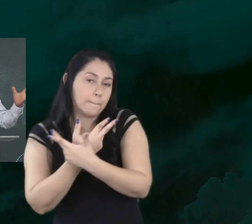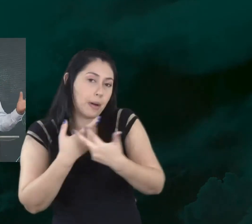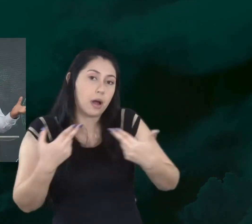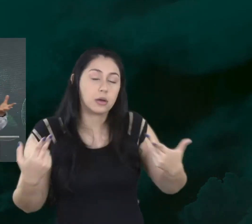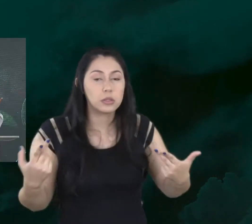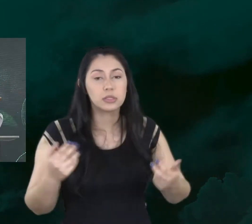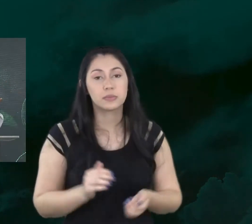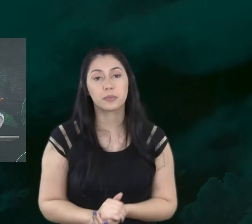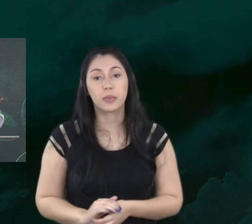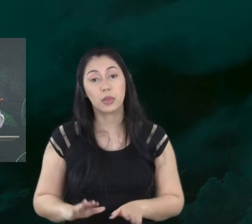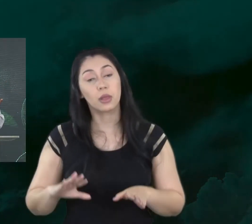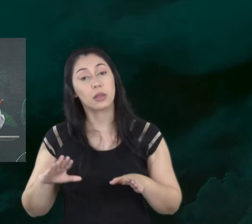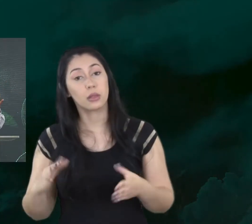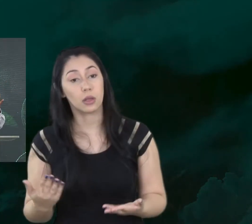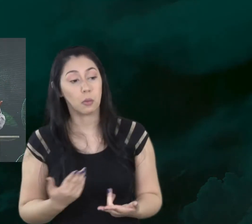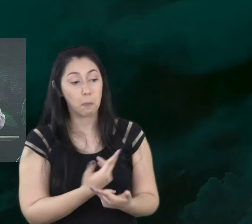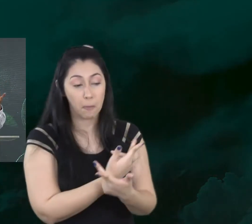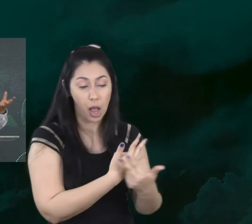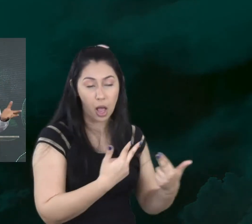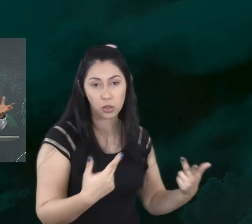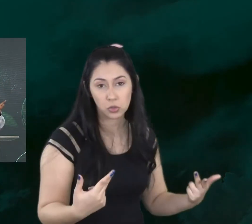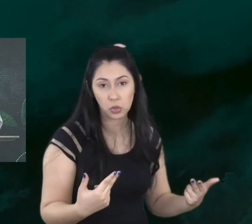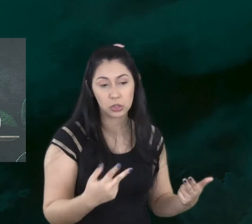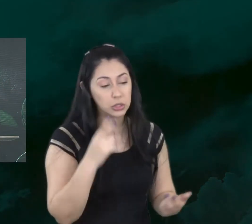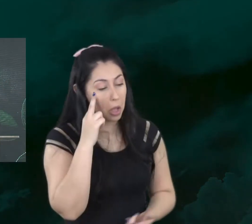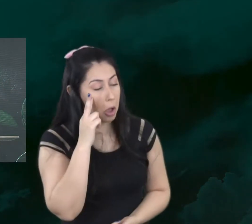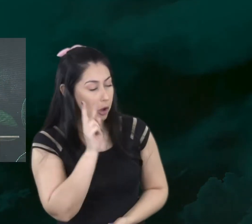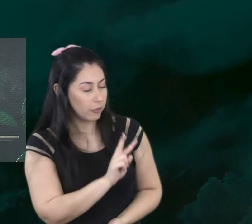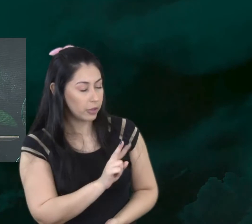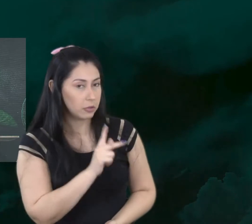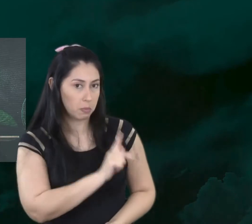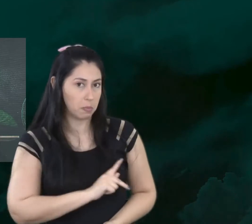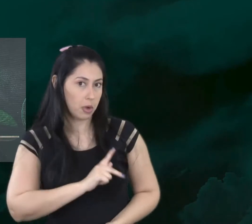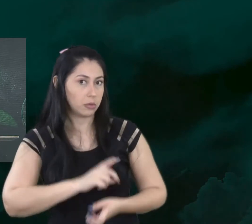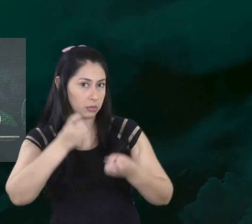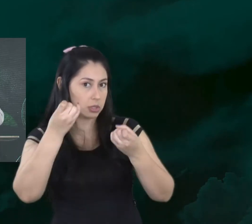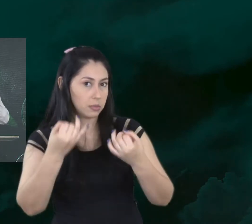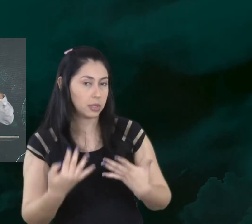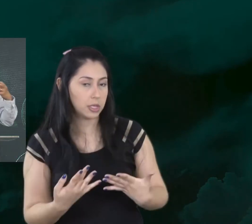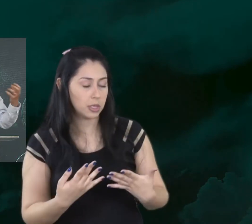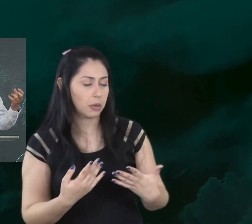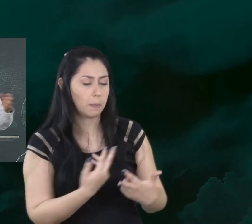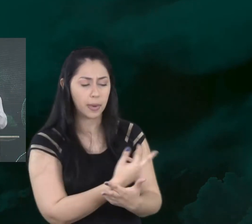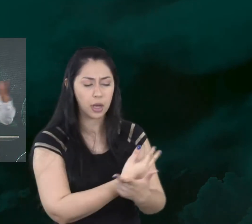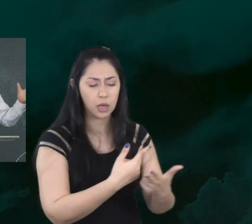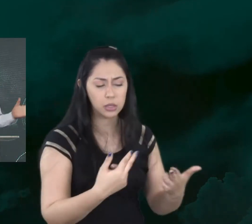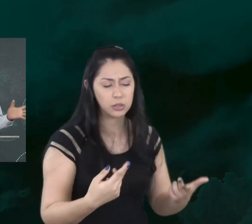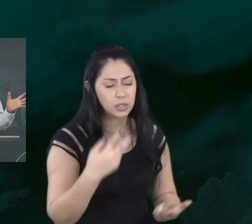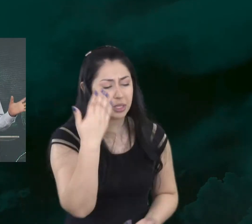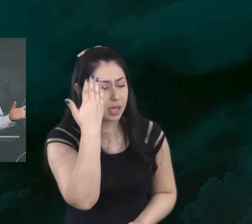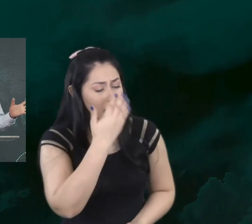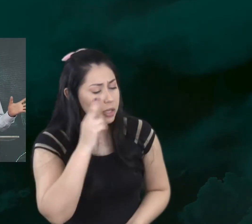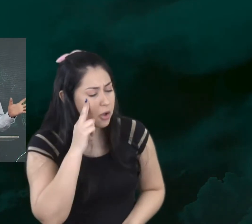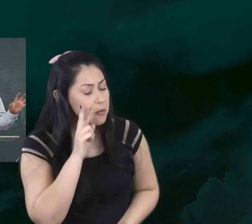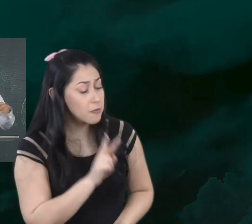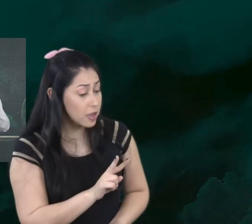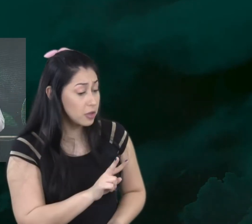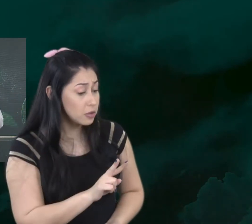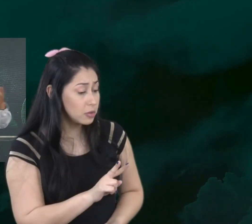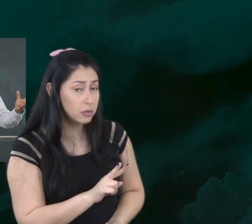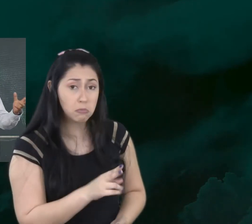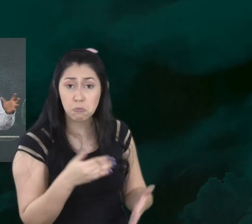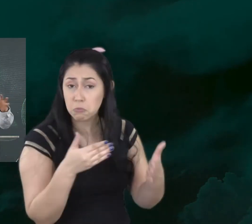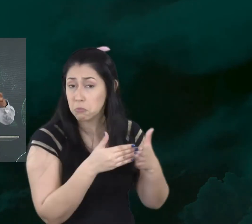coisas visíveis, né, Paulo fala em 2 Coríntios 4,18, as coisas visíveis são temporais. As